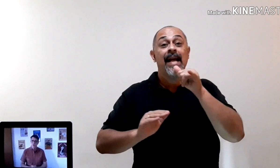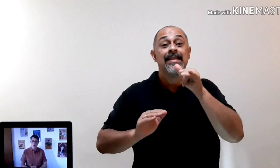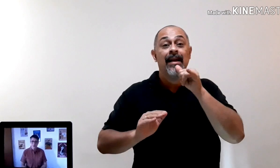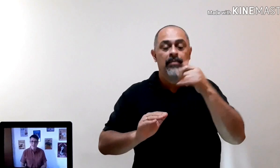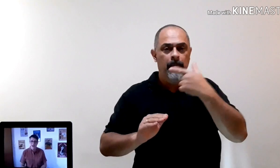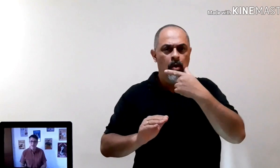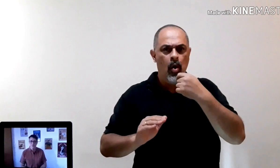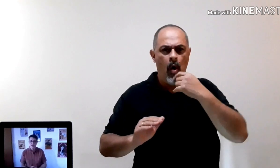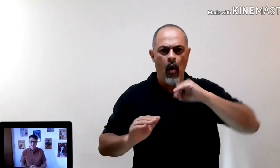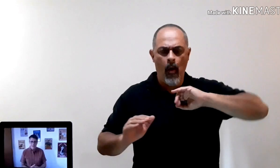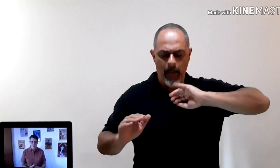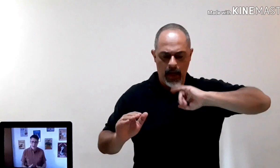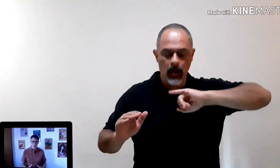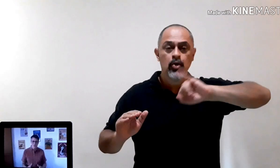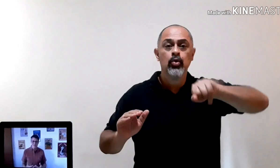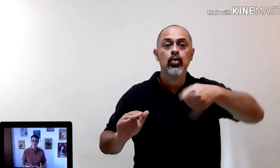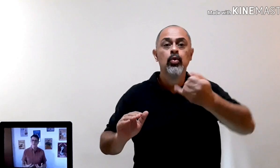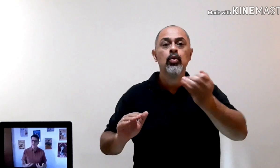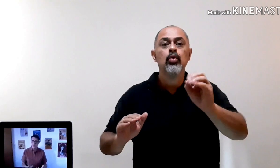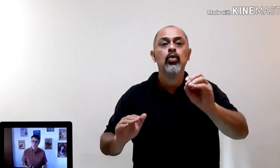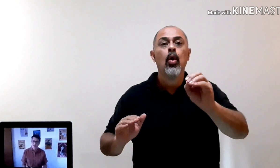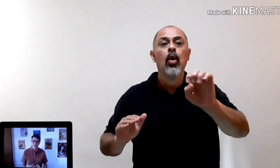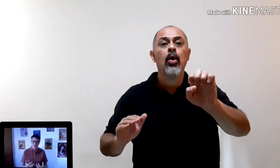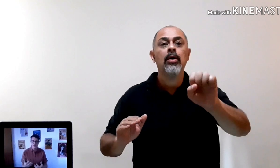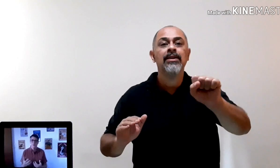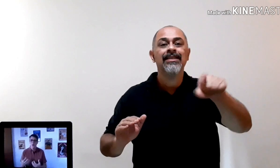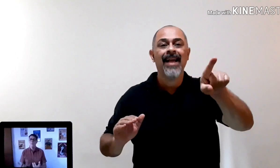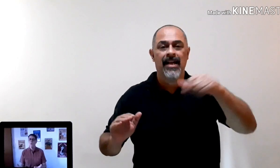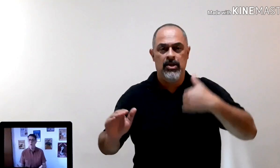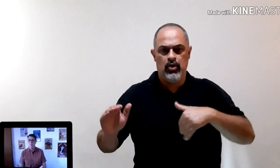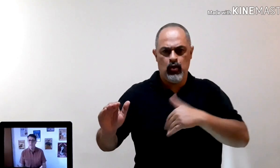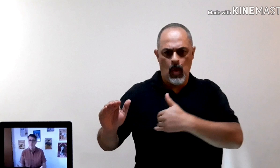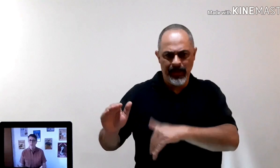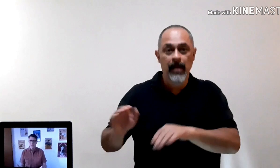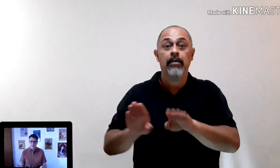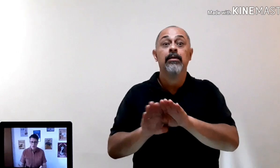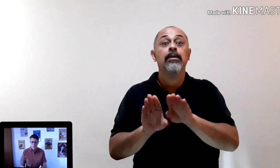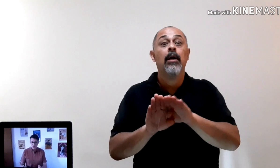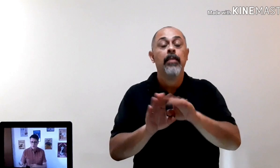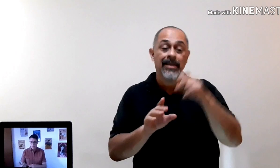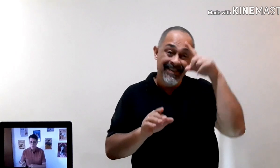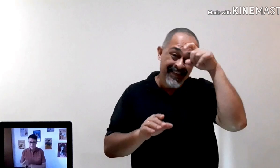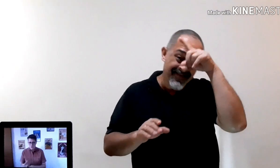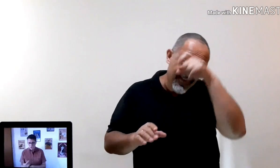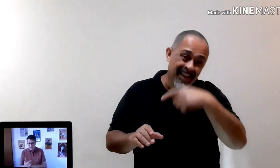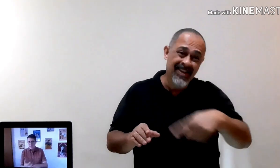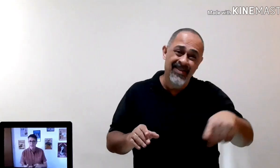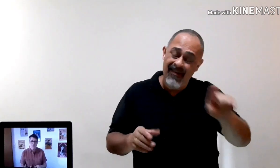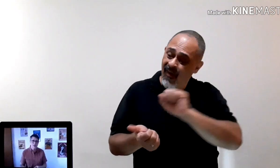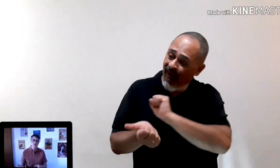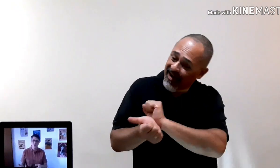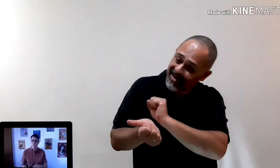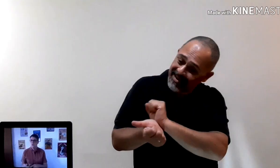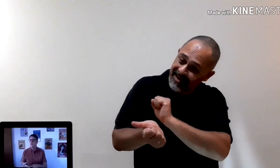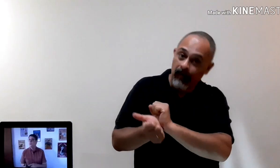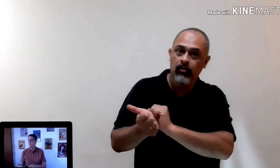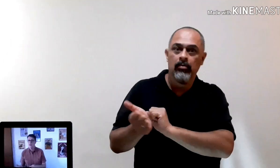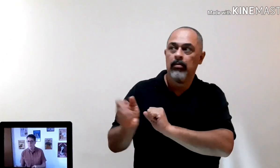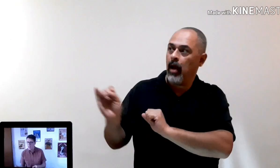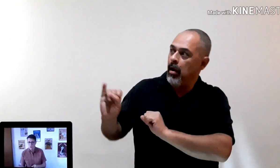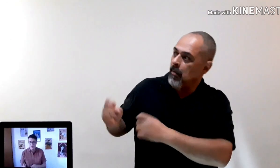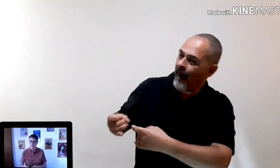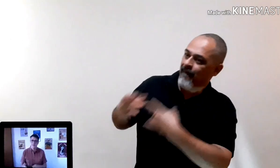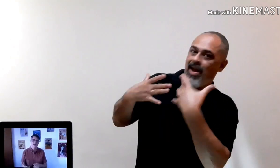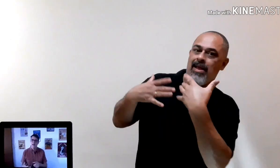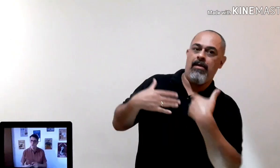depois vendido como escravo. Quer dizer, a aprovação veio através do próprio homem. Então ela pode vir numa ação direta de Deus, ela pode vir